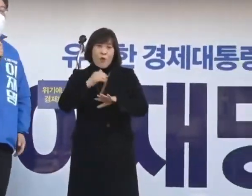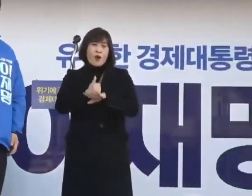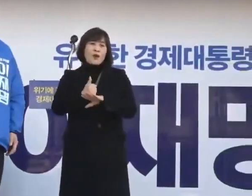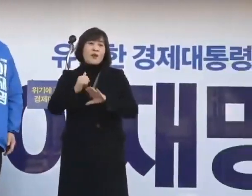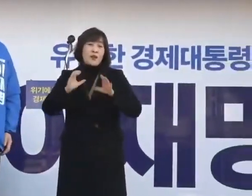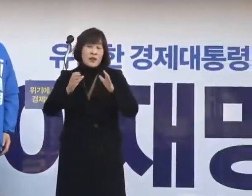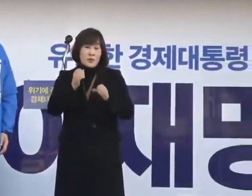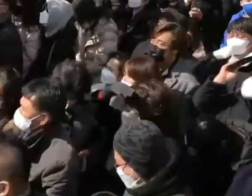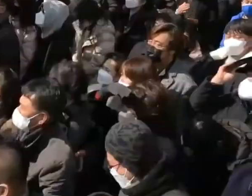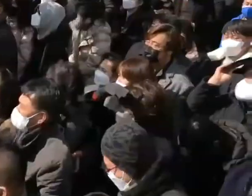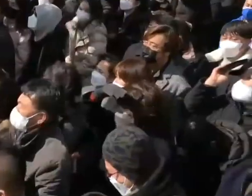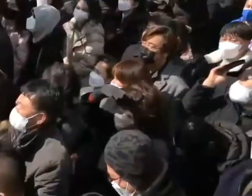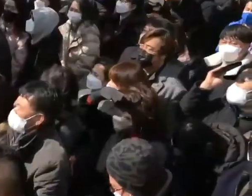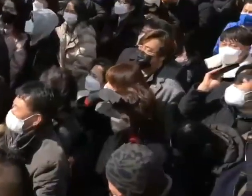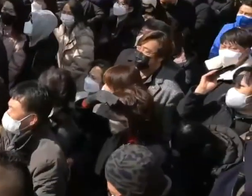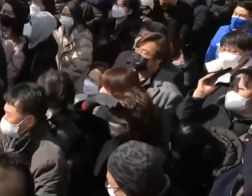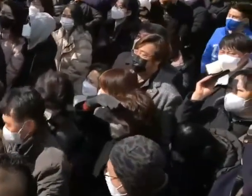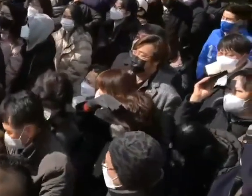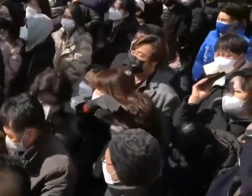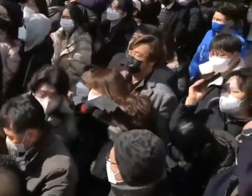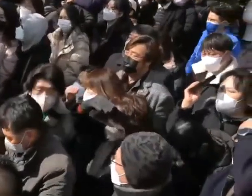여러분,